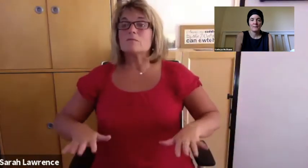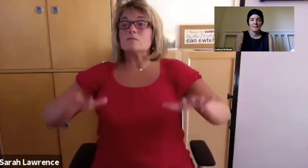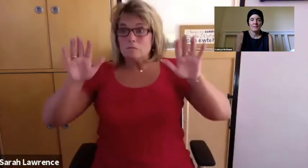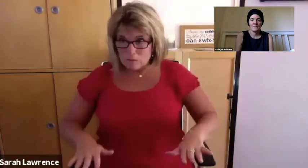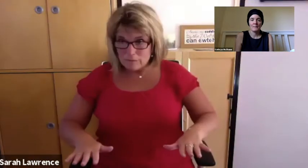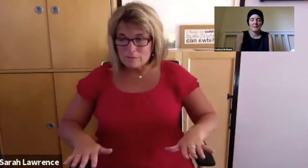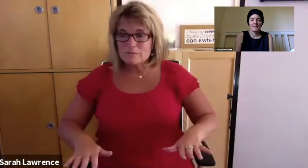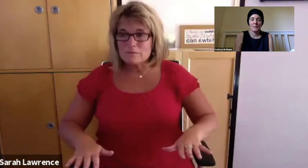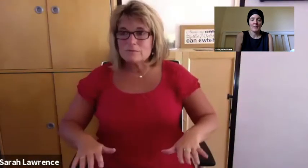Felly